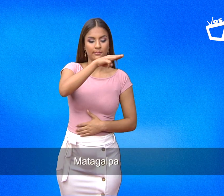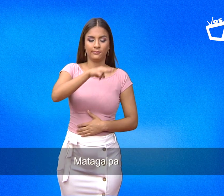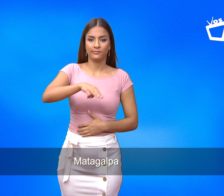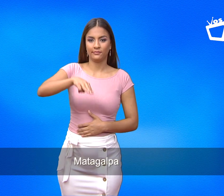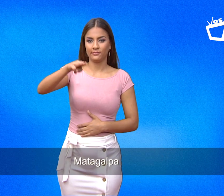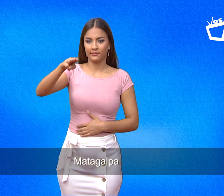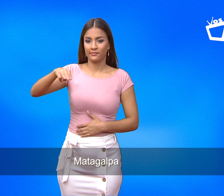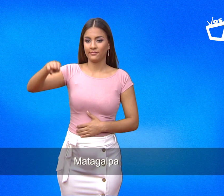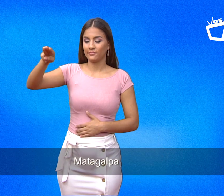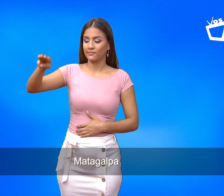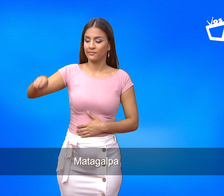matagalpa